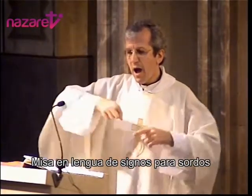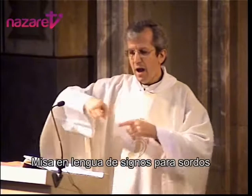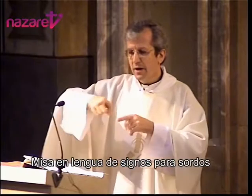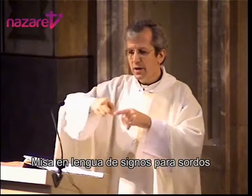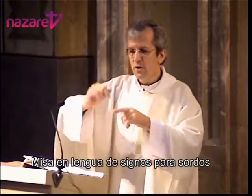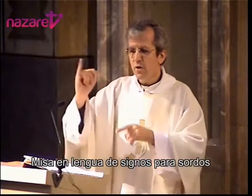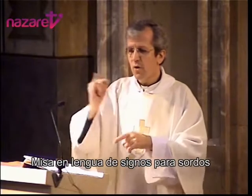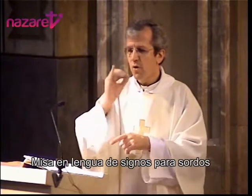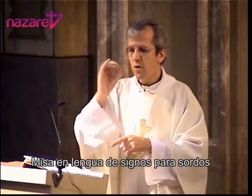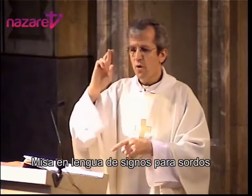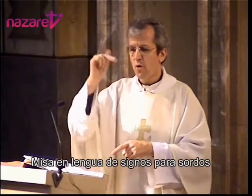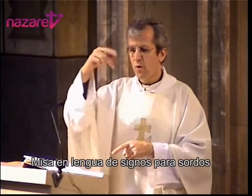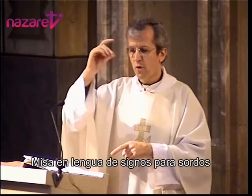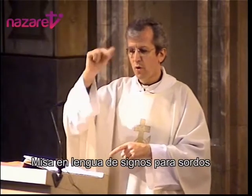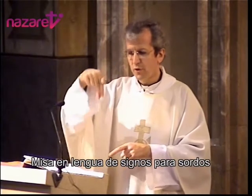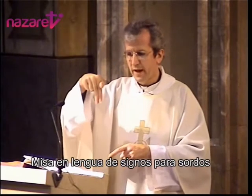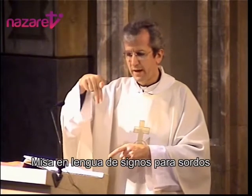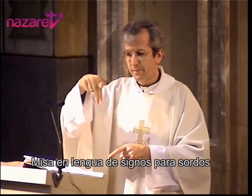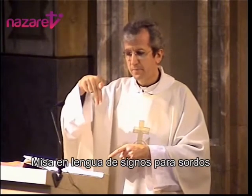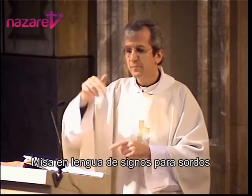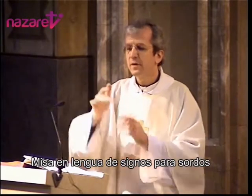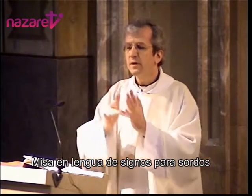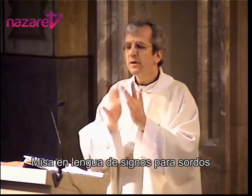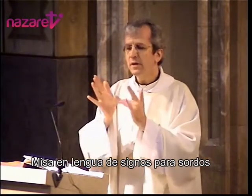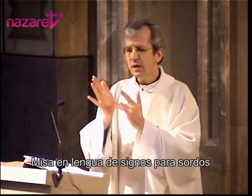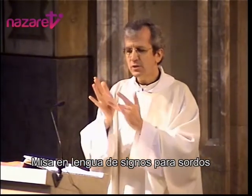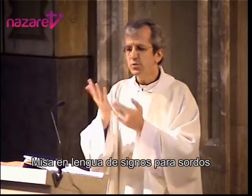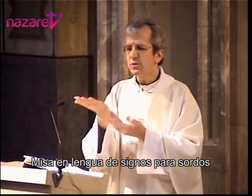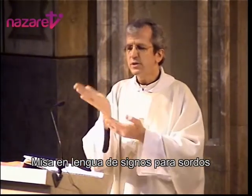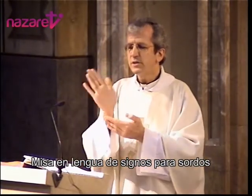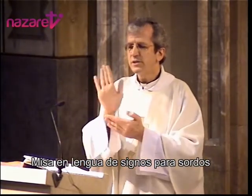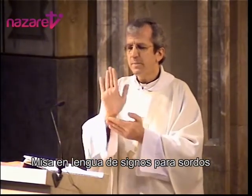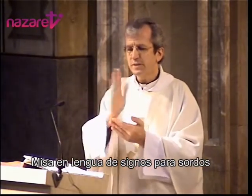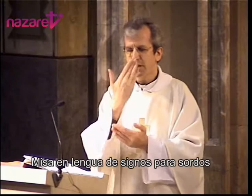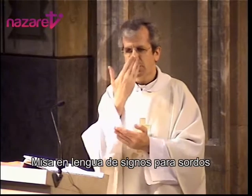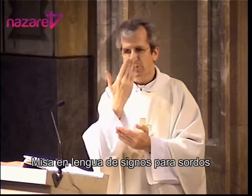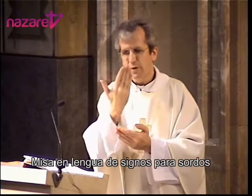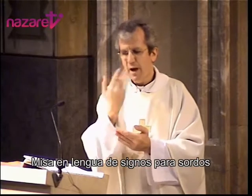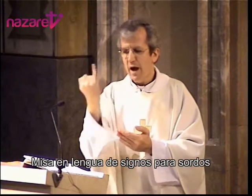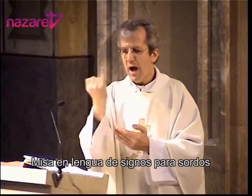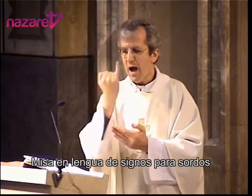al río Jordán y Jesús se presentó a